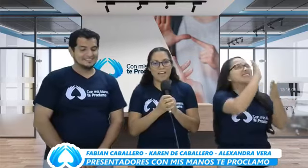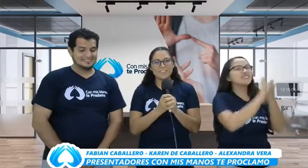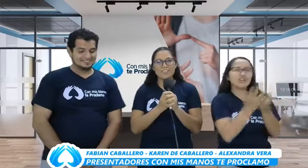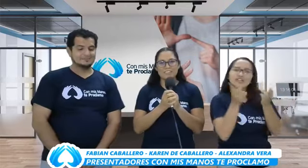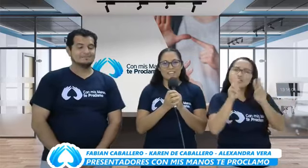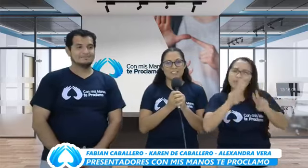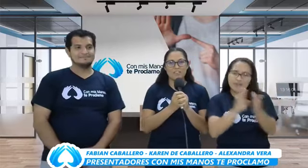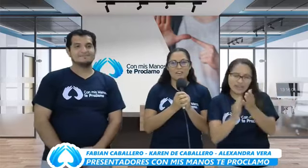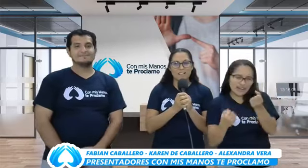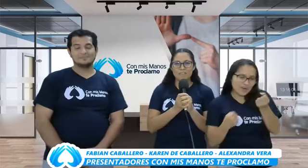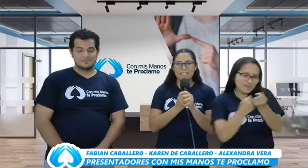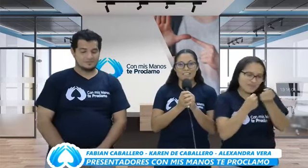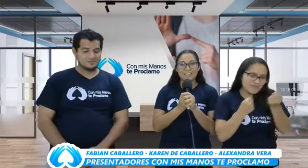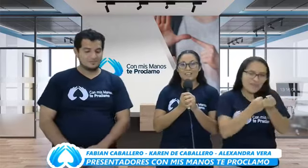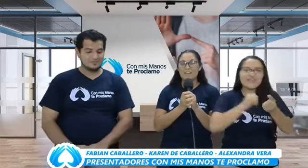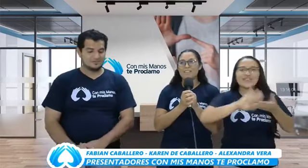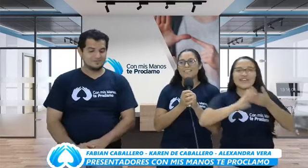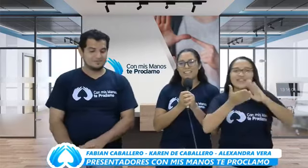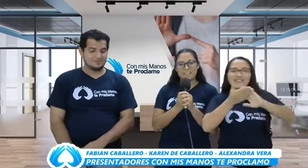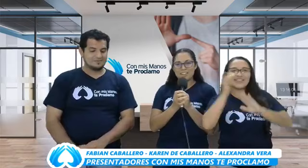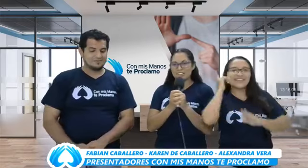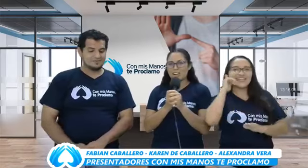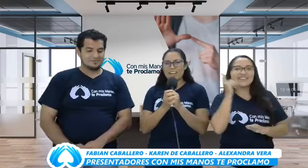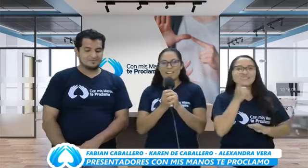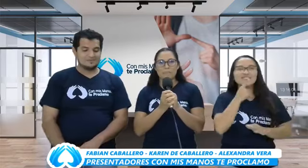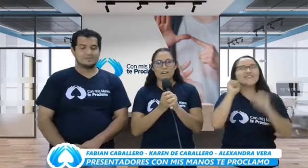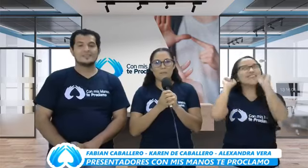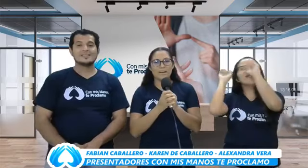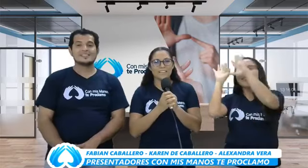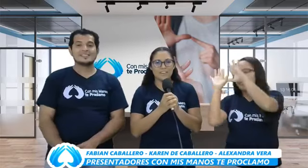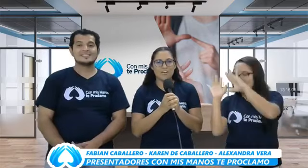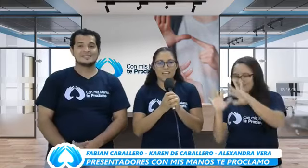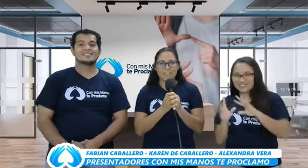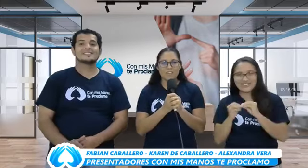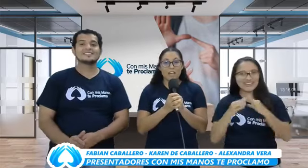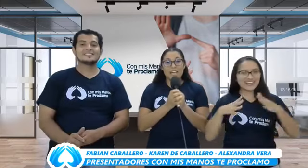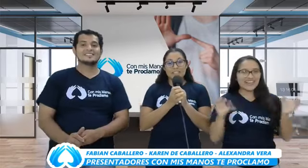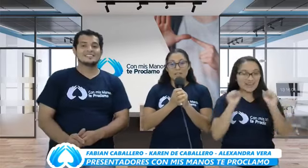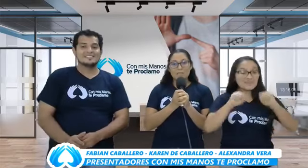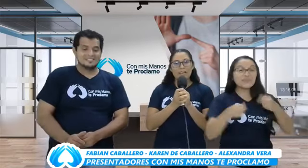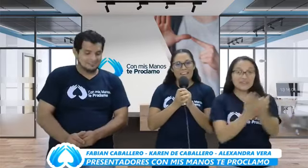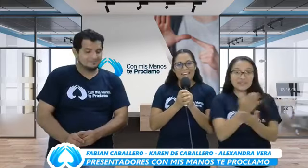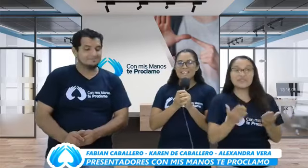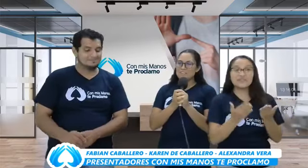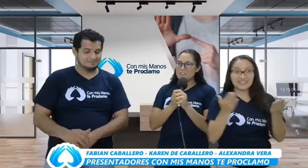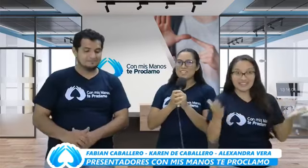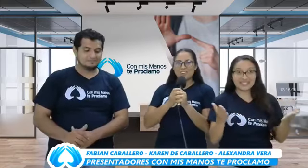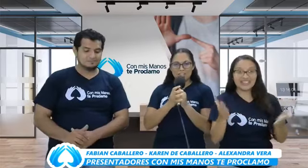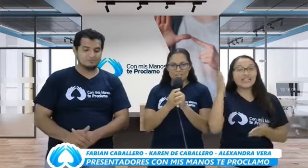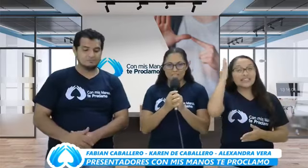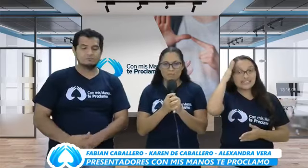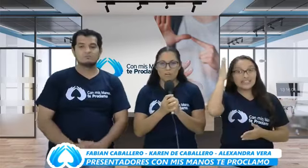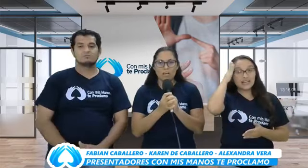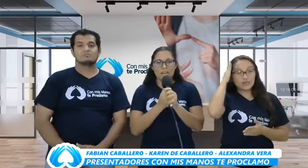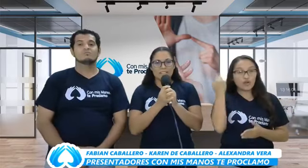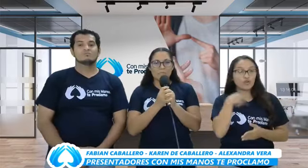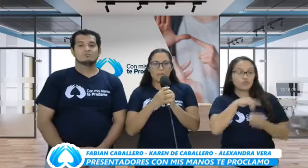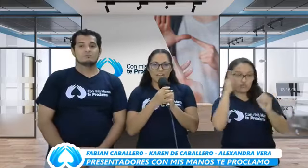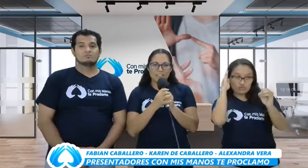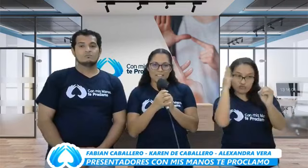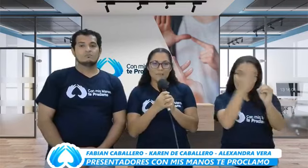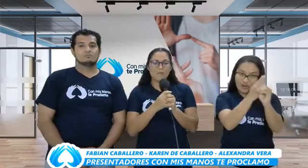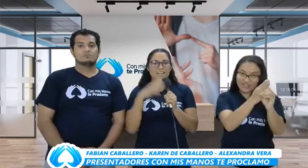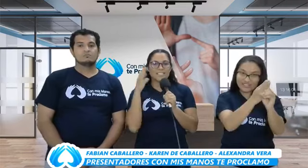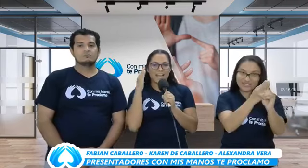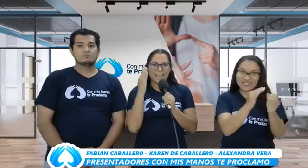ahí apoyándonos y estuvieron muy atentos. Qué bendición grande de poder compartir con ellos. Sabemos que ese es nuestro objetivo.